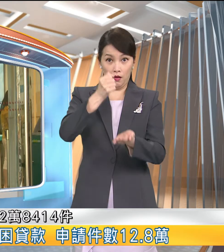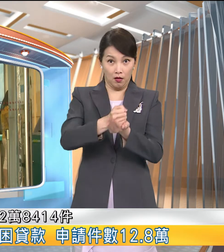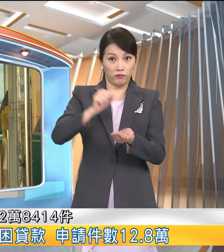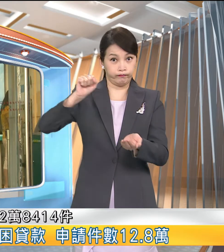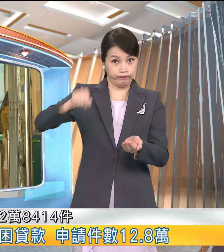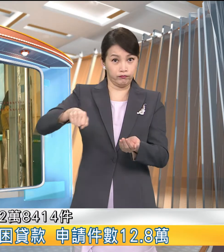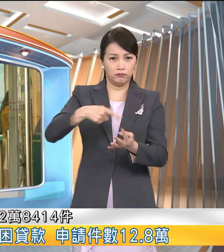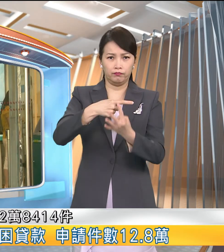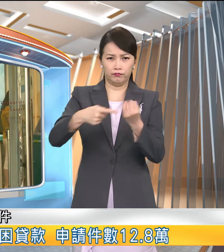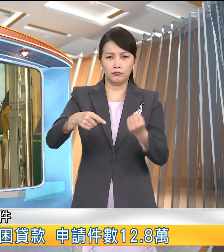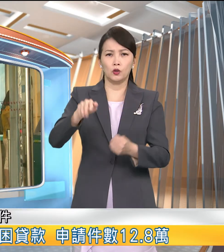128414件，核贷数